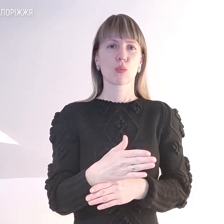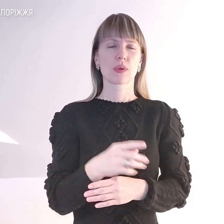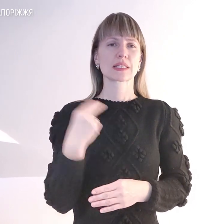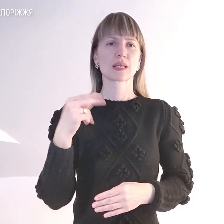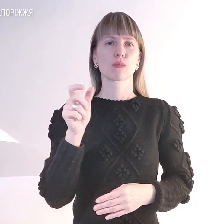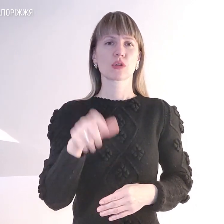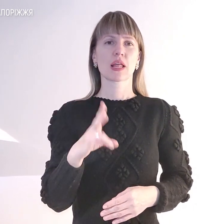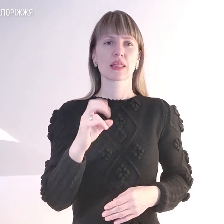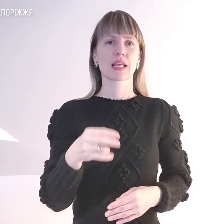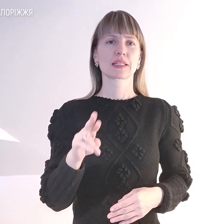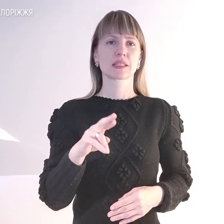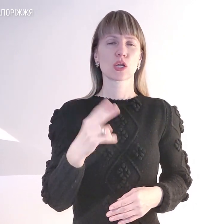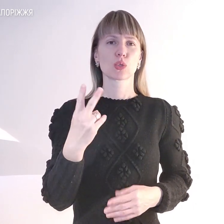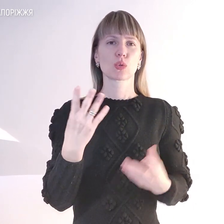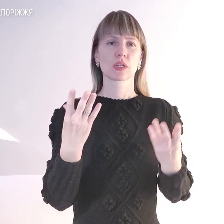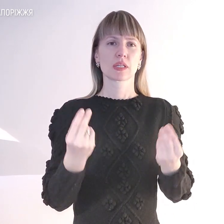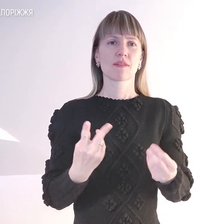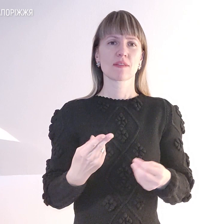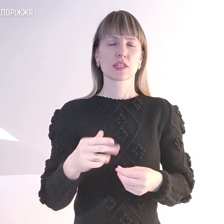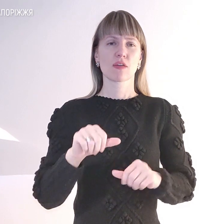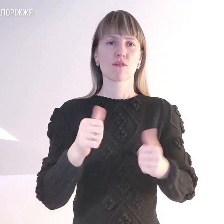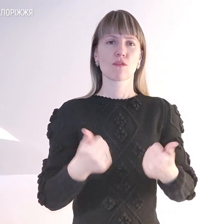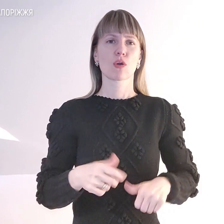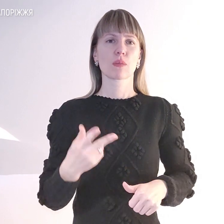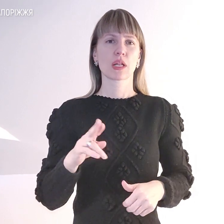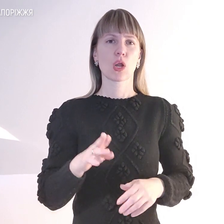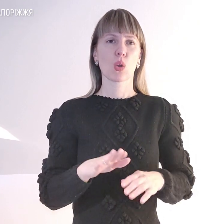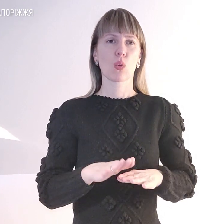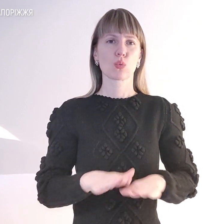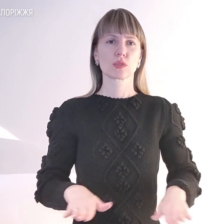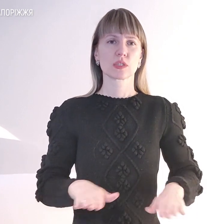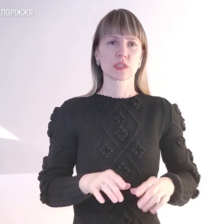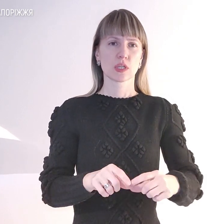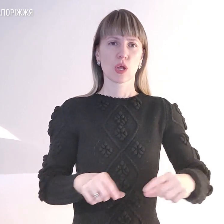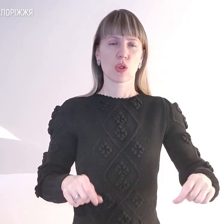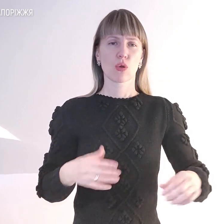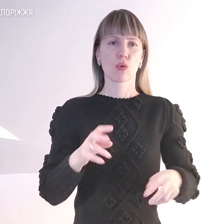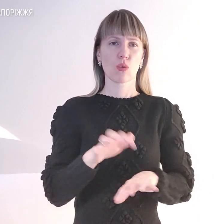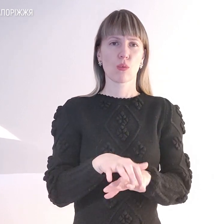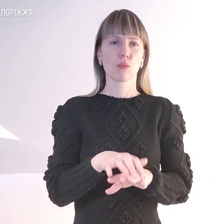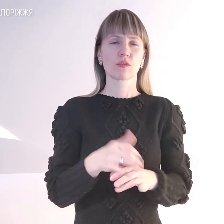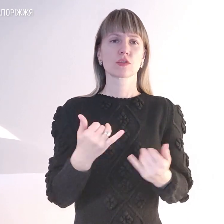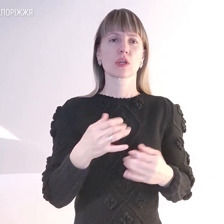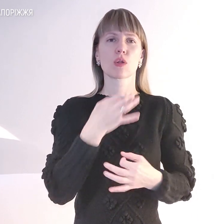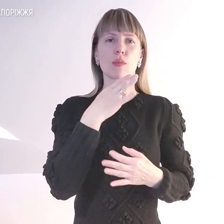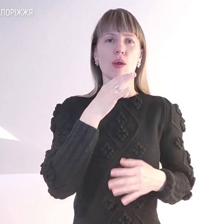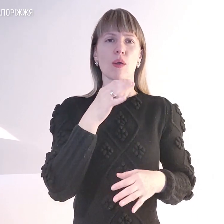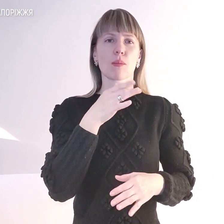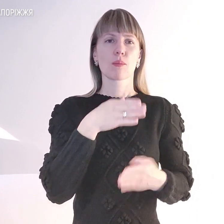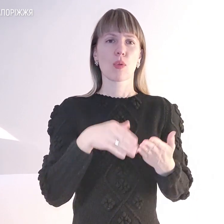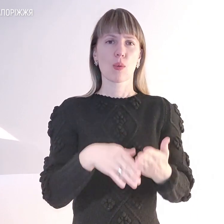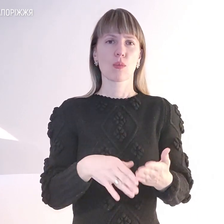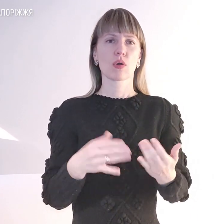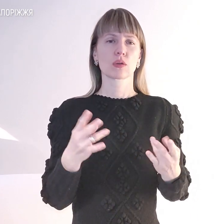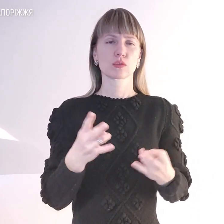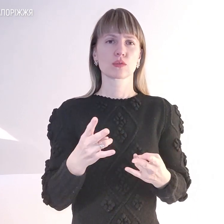Запоріжанка Надія другий день вирізає форми для устілок. Каже, зараз будь-яка допомога на часі. Другий день ми